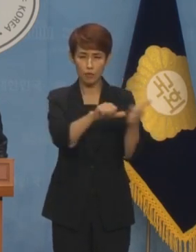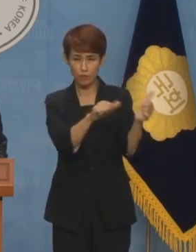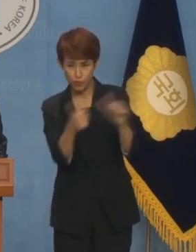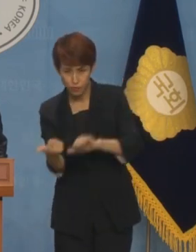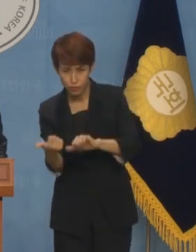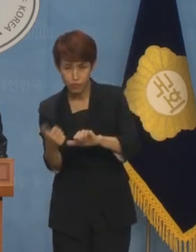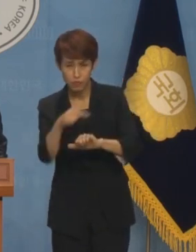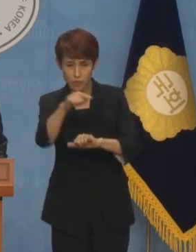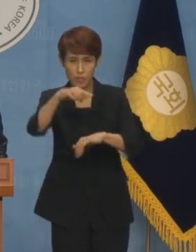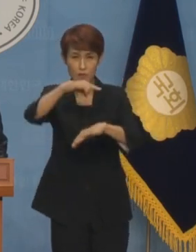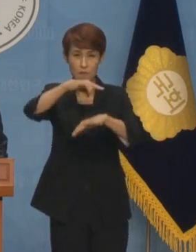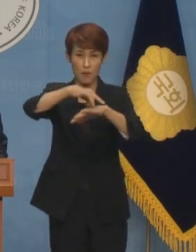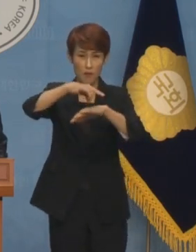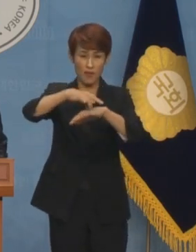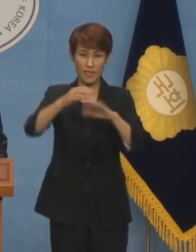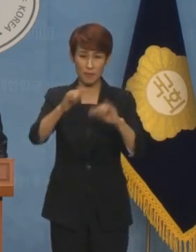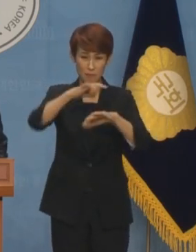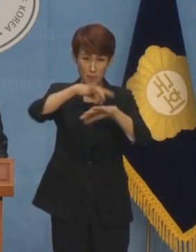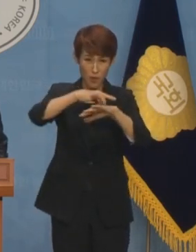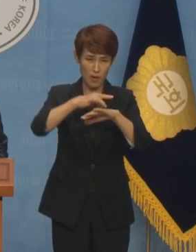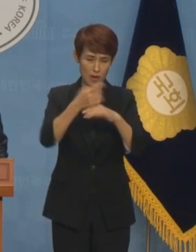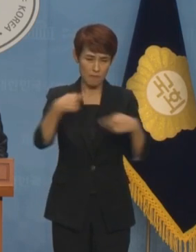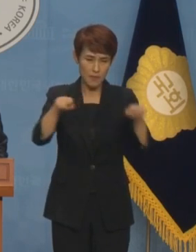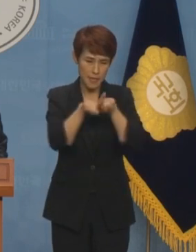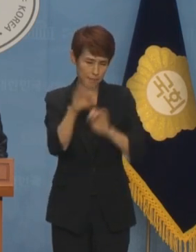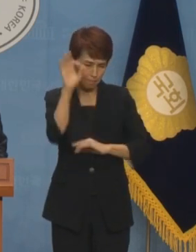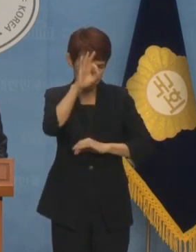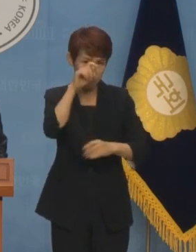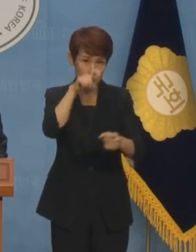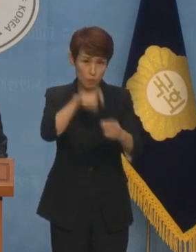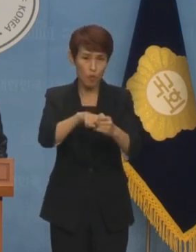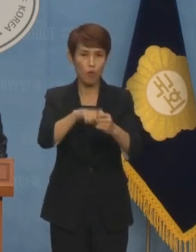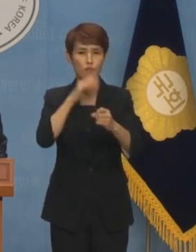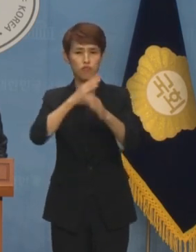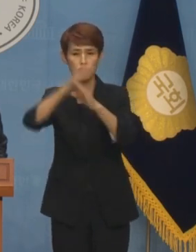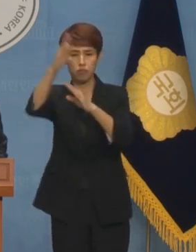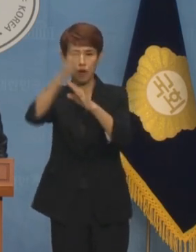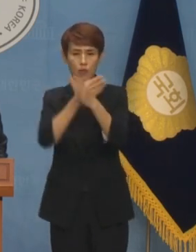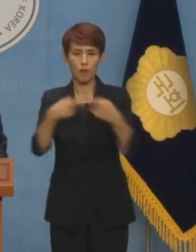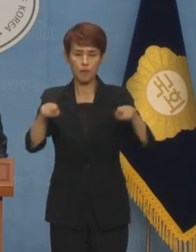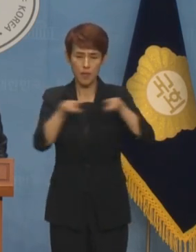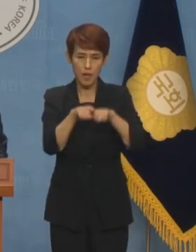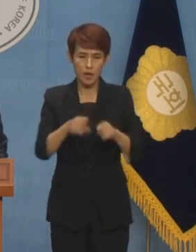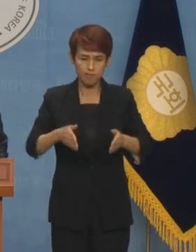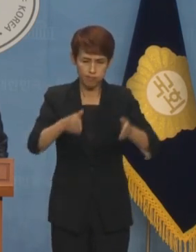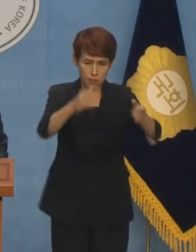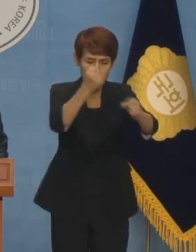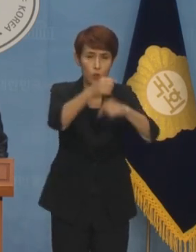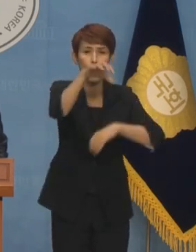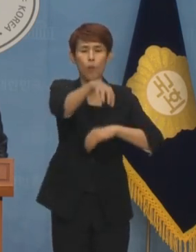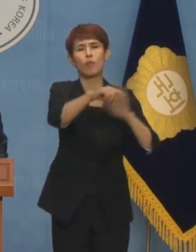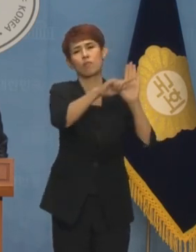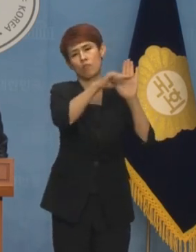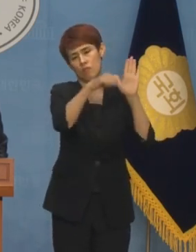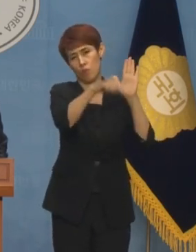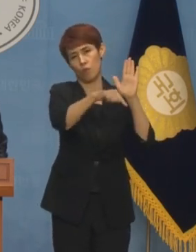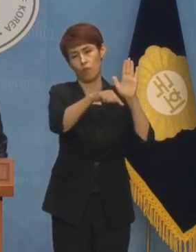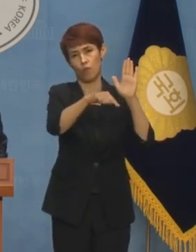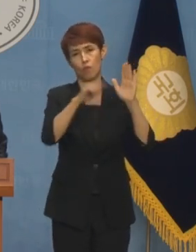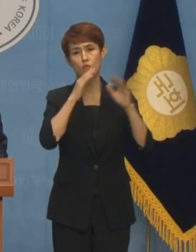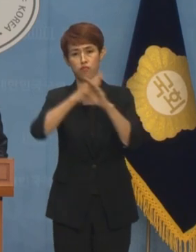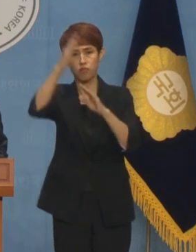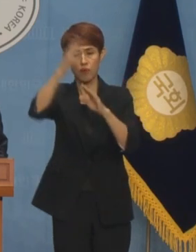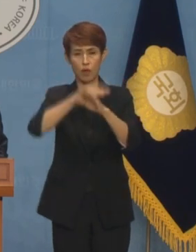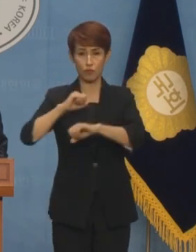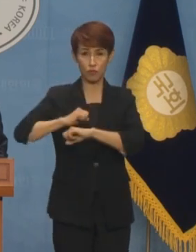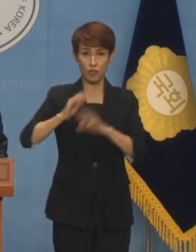공동으로 발굴하기 위해서 남북한 간 통로를 개척한 바로 그 지역입니다. 남북한 군인들이 작업